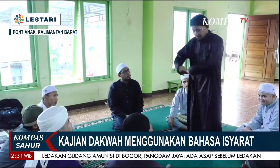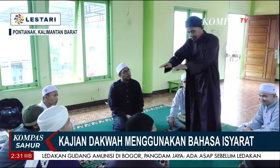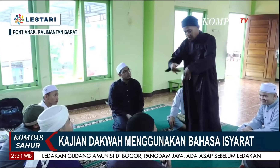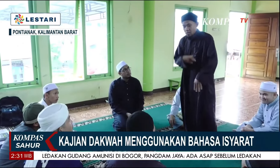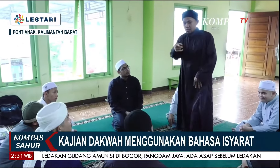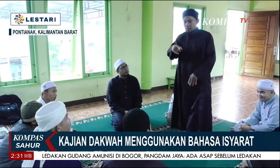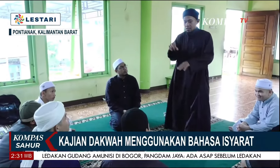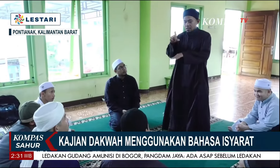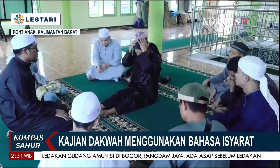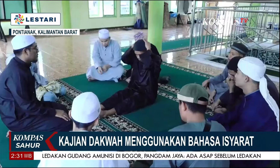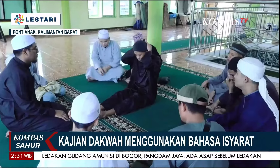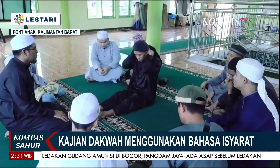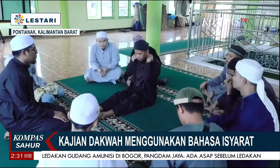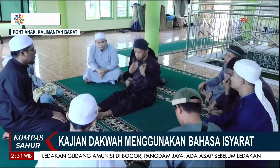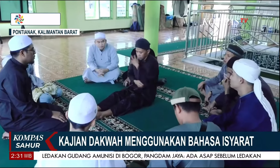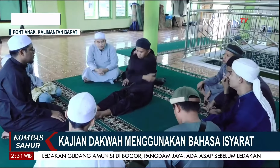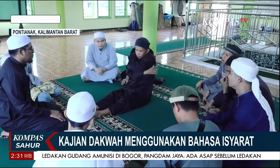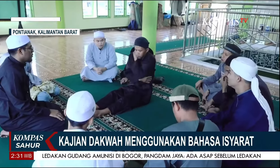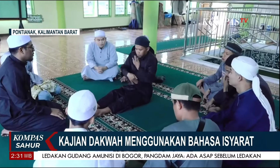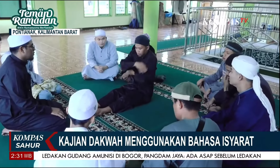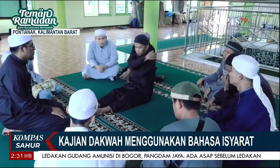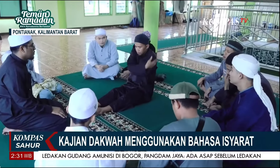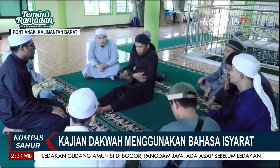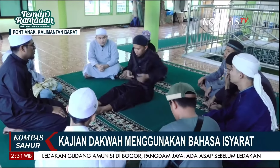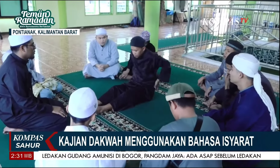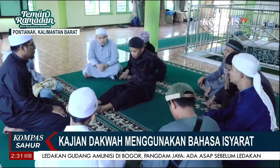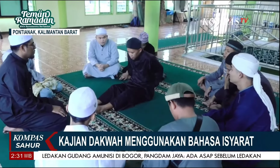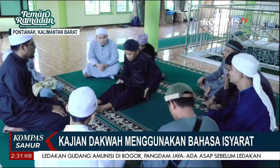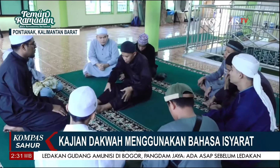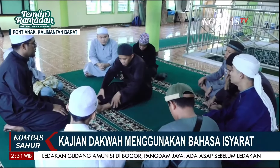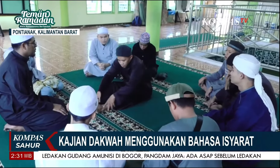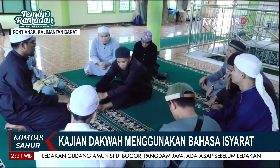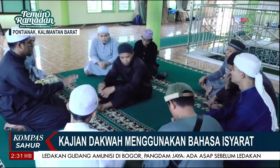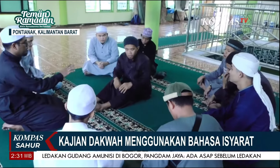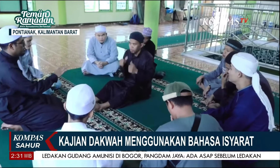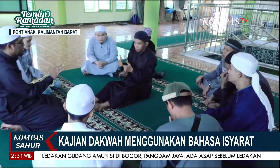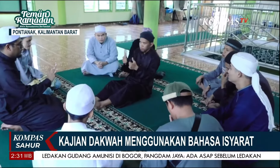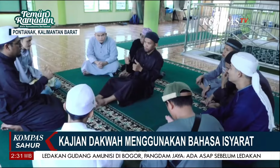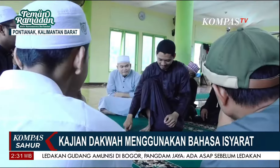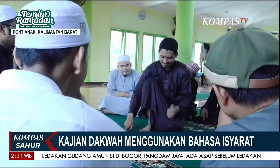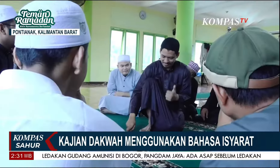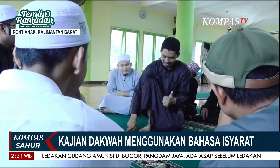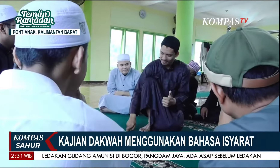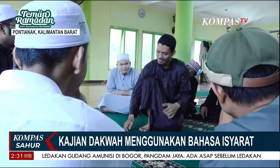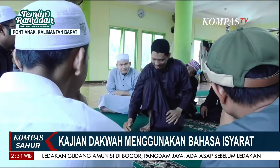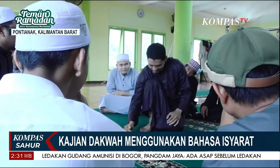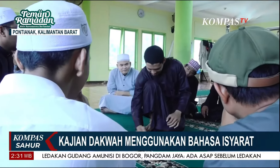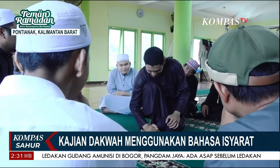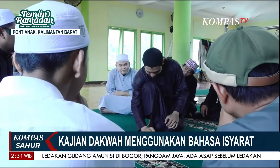ibadah hingga Taklim agama membuatnya membentuk kajian dakwa menggunakan bahasa isyarat di kota pontiana Kalimantan